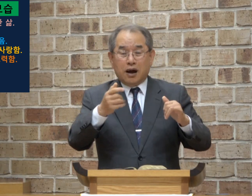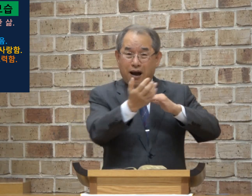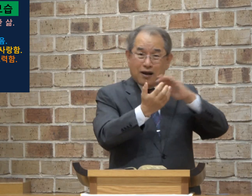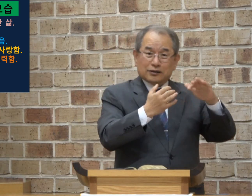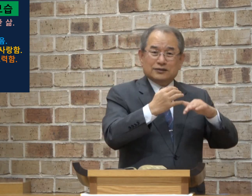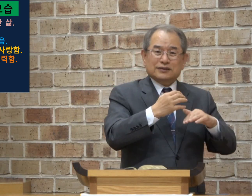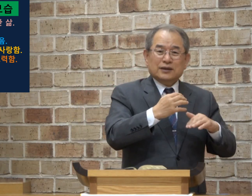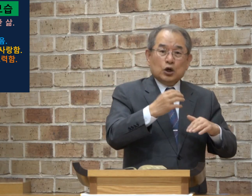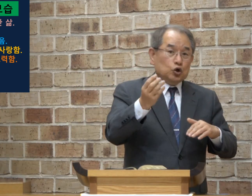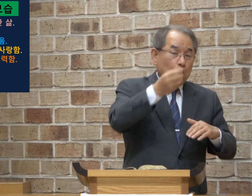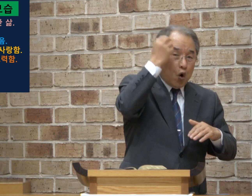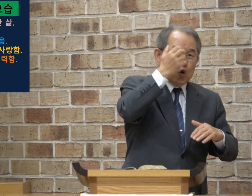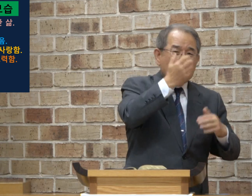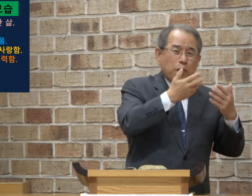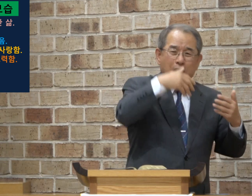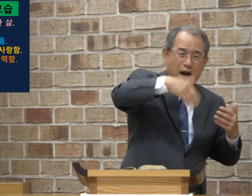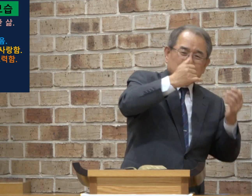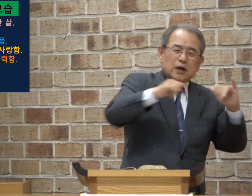성령 받은 사람은